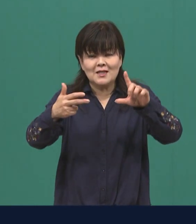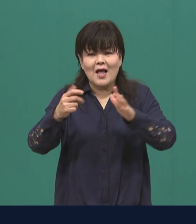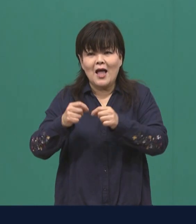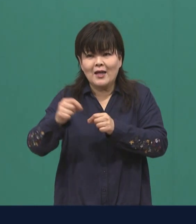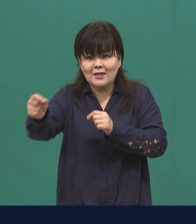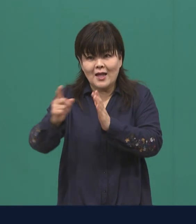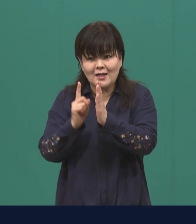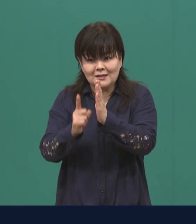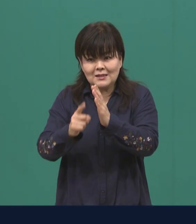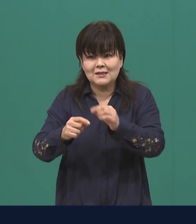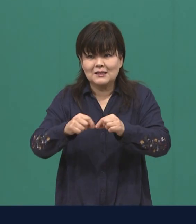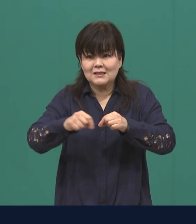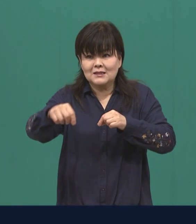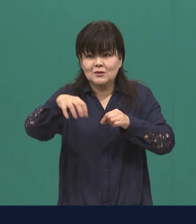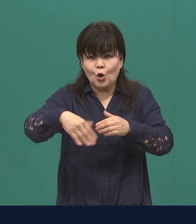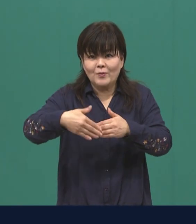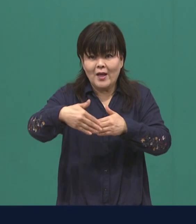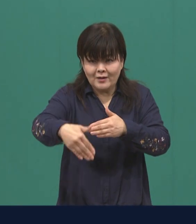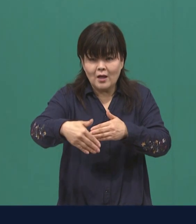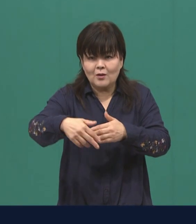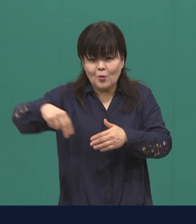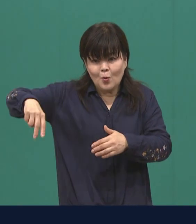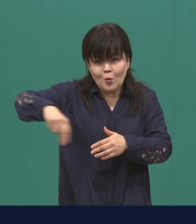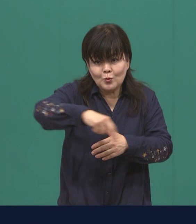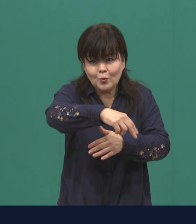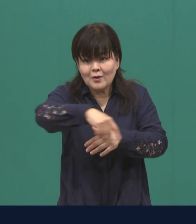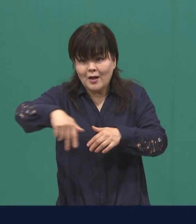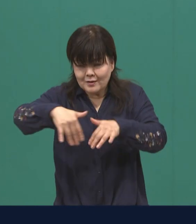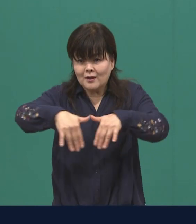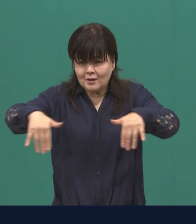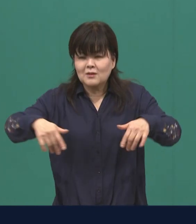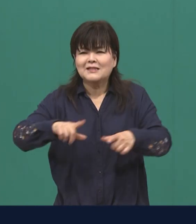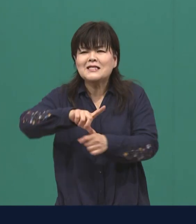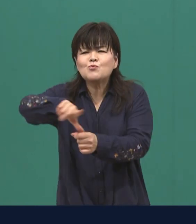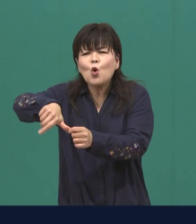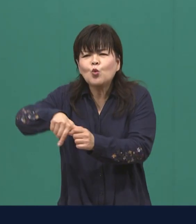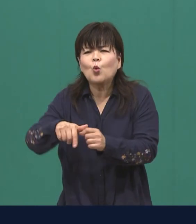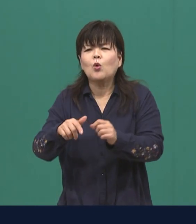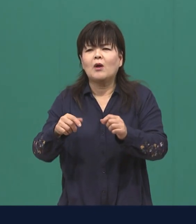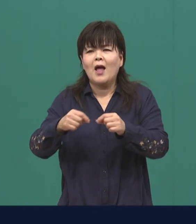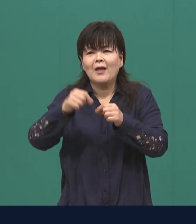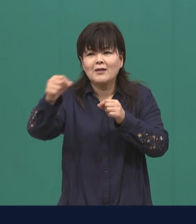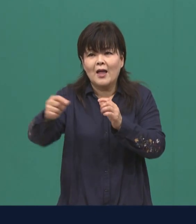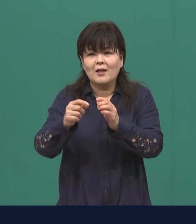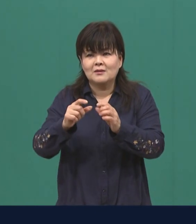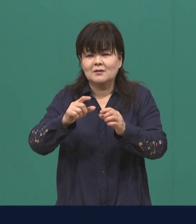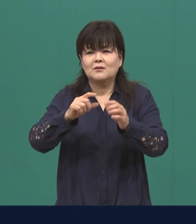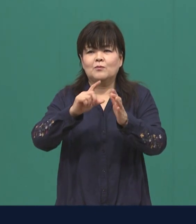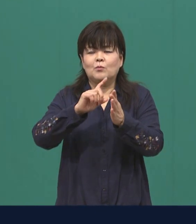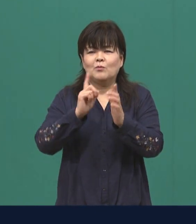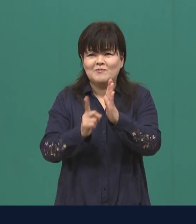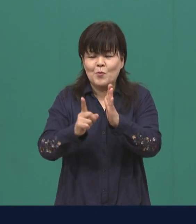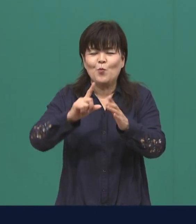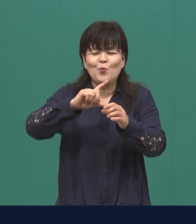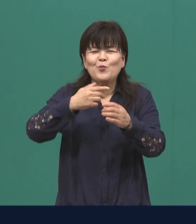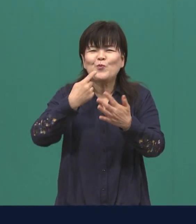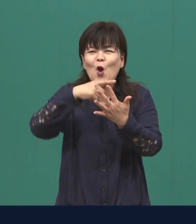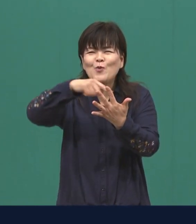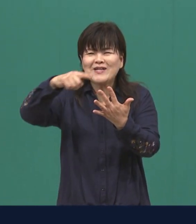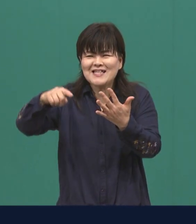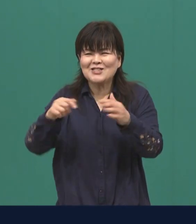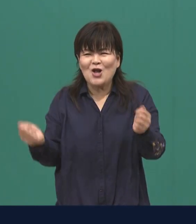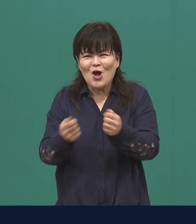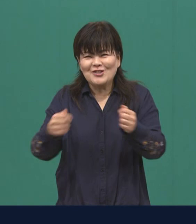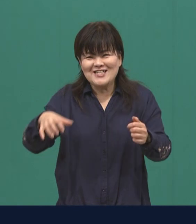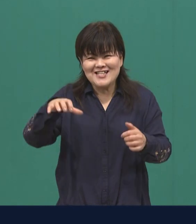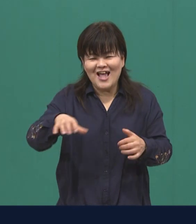東近江市永源寺支所前の歩道に並んだのは、地元永源寺もみじ幼稚園の